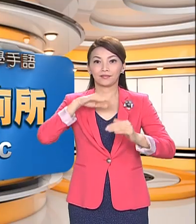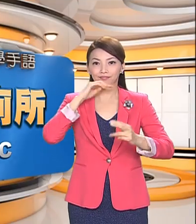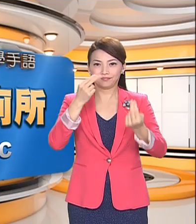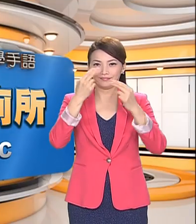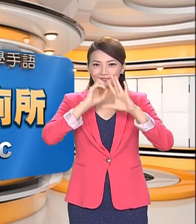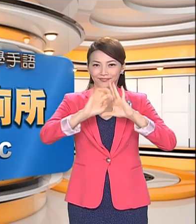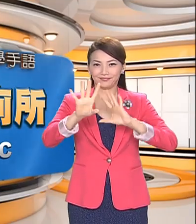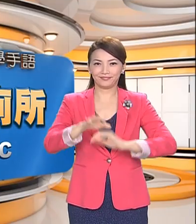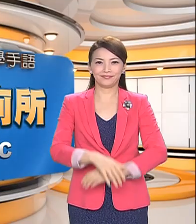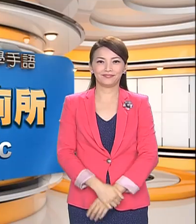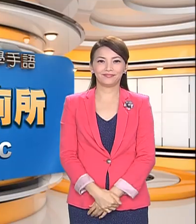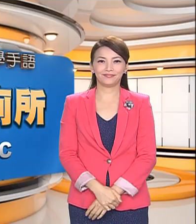一家》。